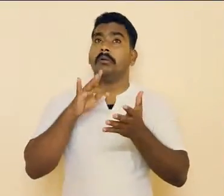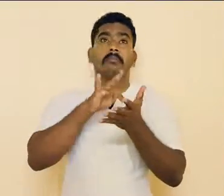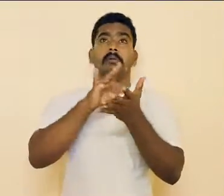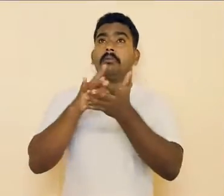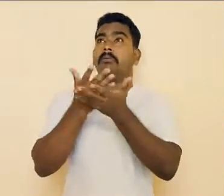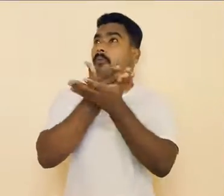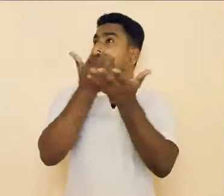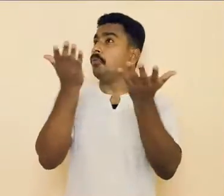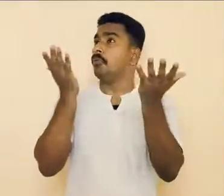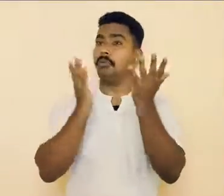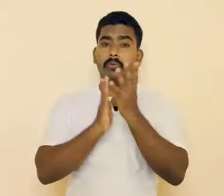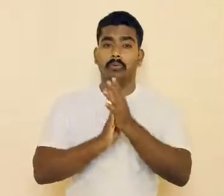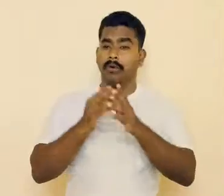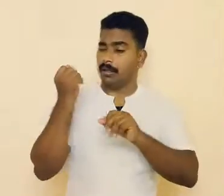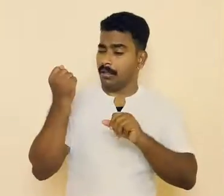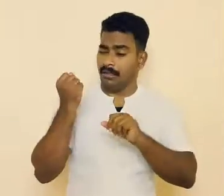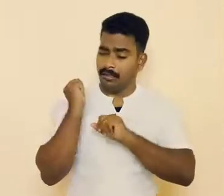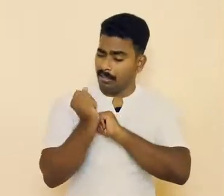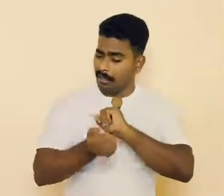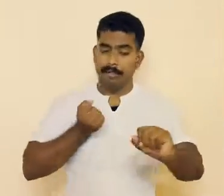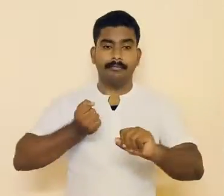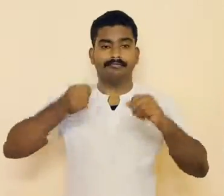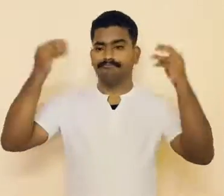സംസ്ഥാനത്ത് പലയിടത്തും ശക്തമായ മഴയ്ക്ക് സാധ്യത.